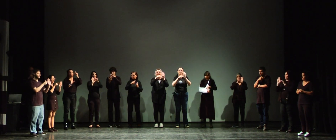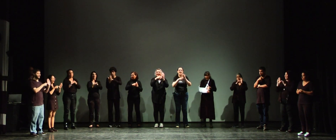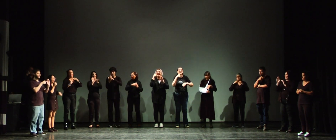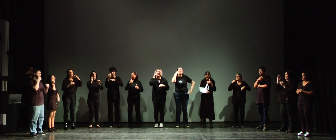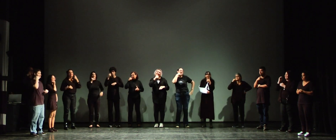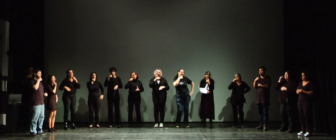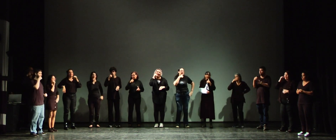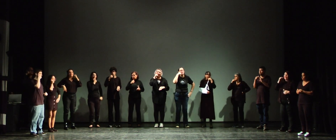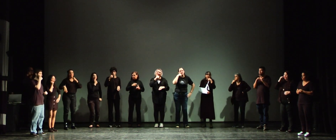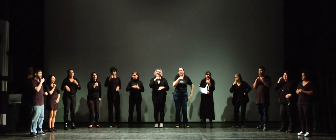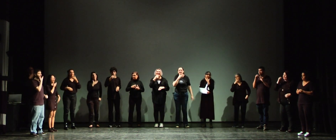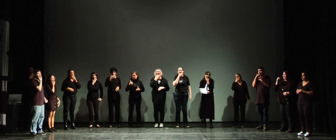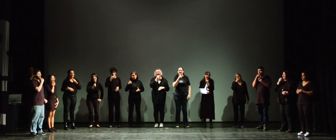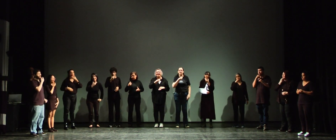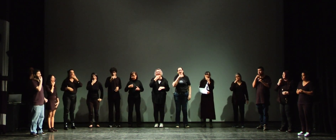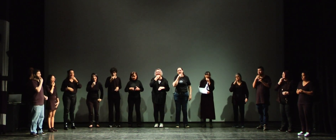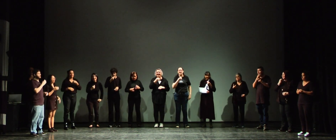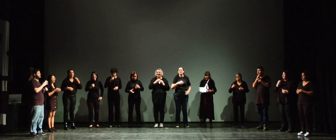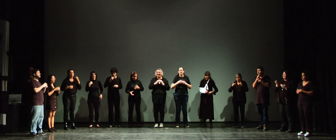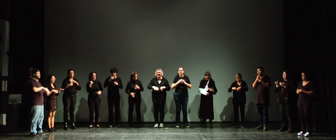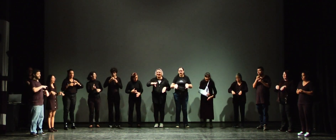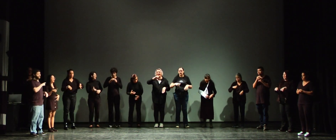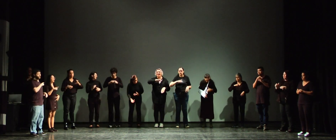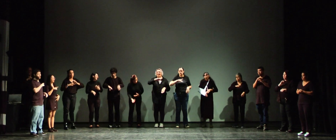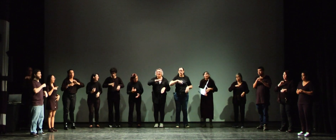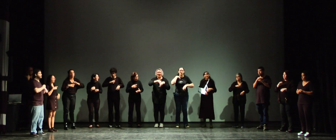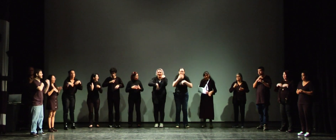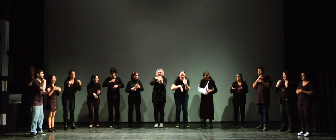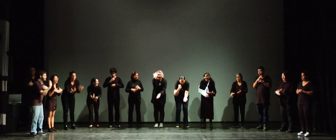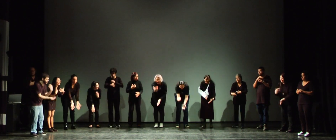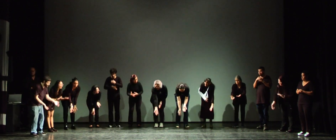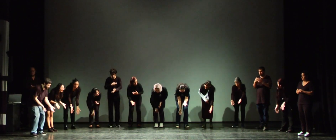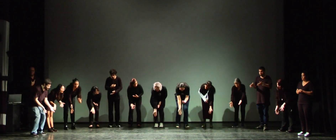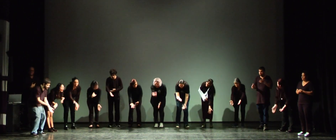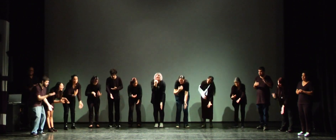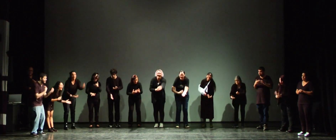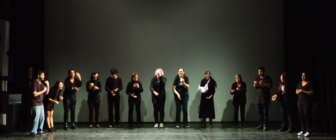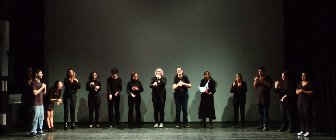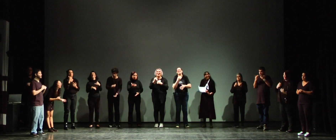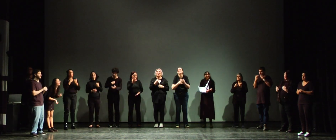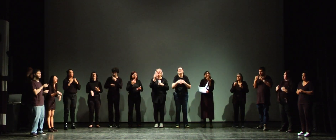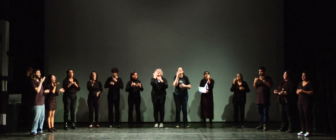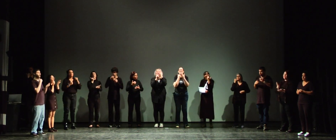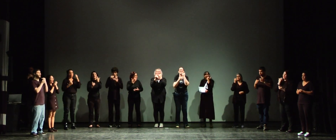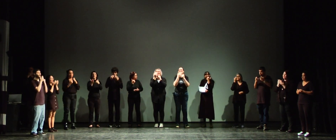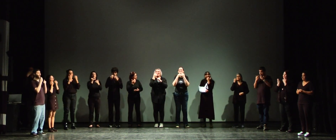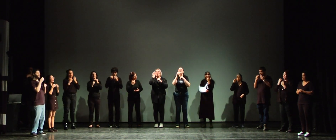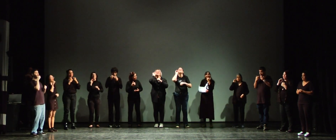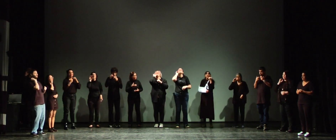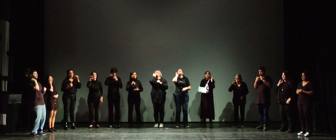pontapé, senhorita, cavaleiro, tem um ovo, cai o ovo, pega o ovo, come o ovo,